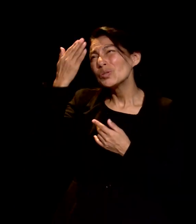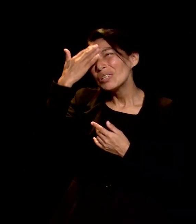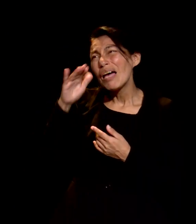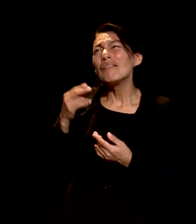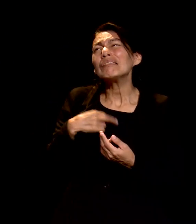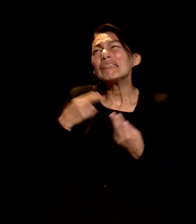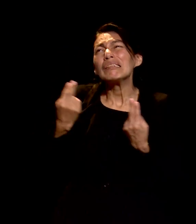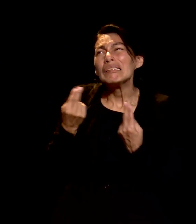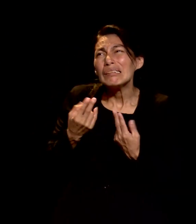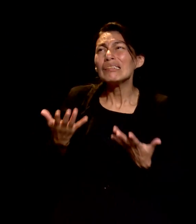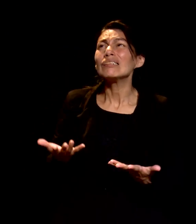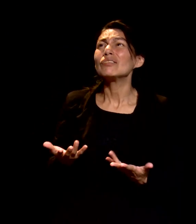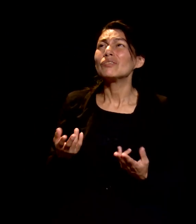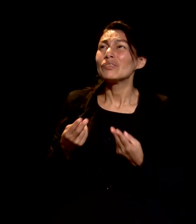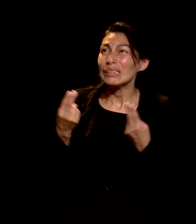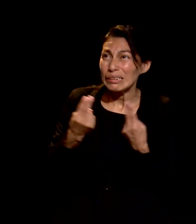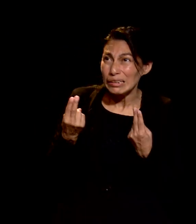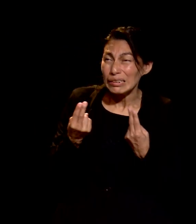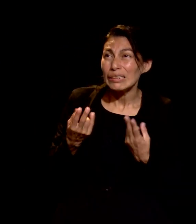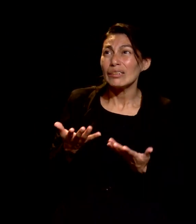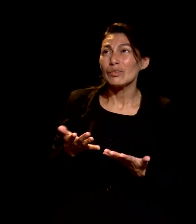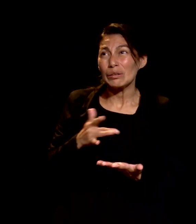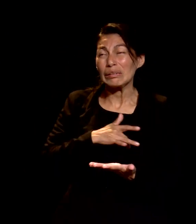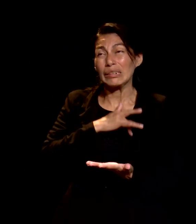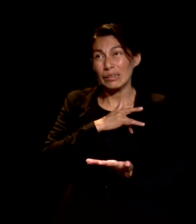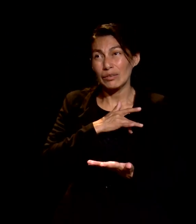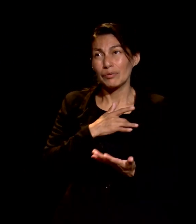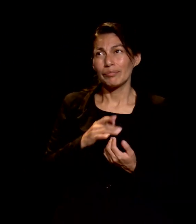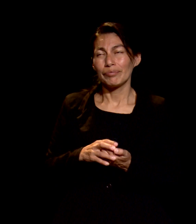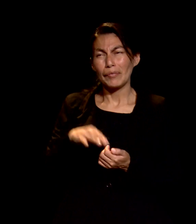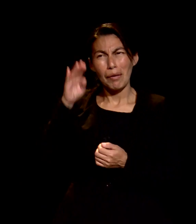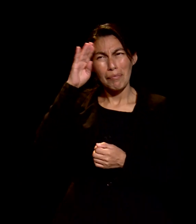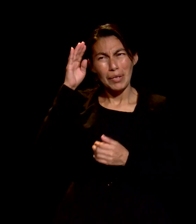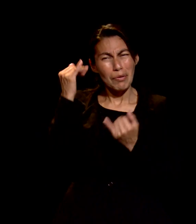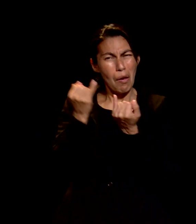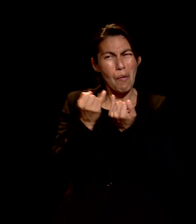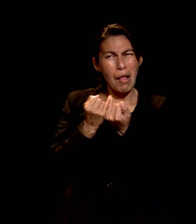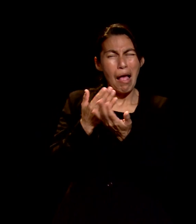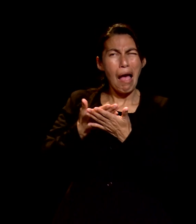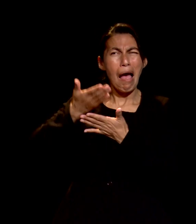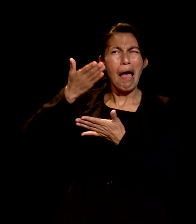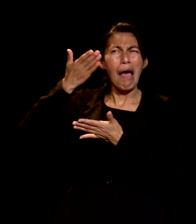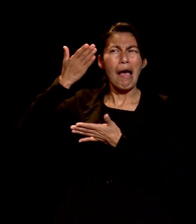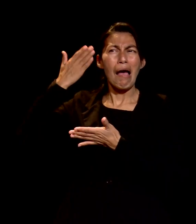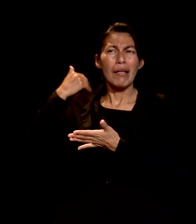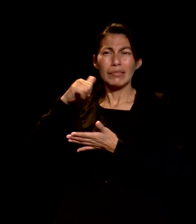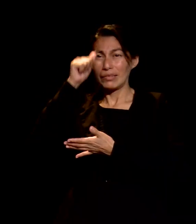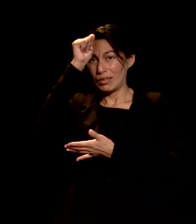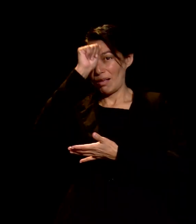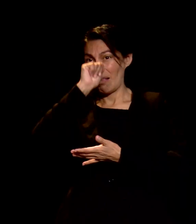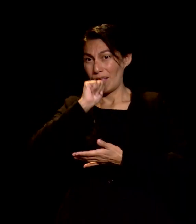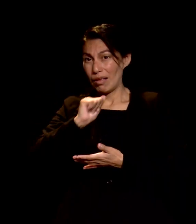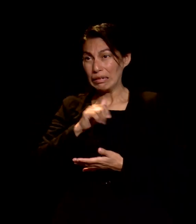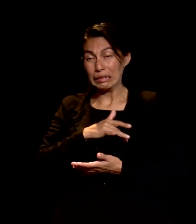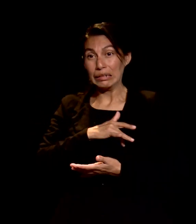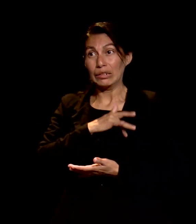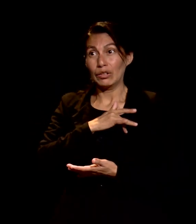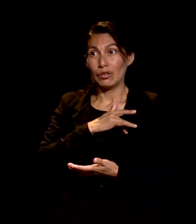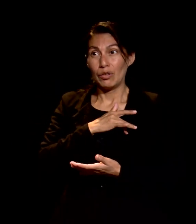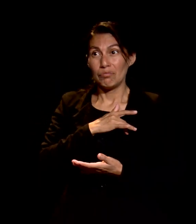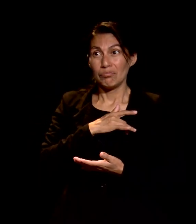necesidad que tengo porque sentí una necesidad creo que así la sintió Adán en el Edén cuando cuando le faltaba Eva